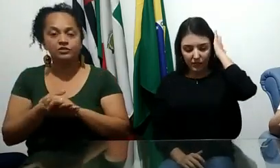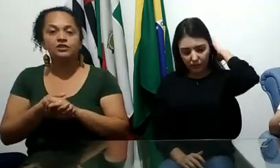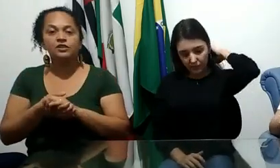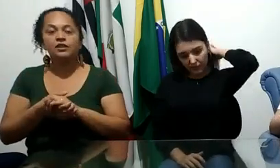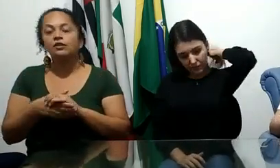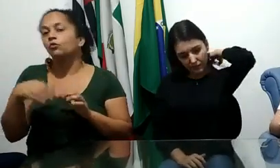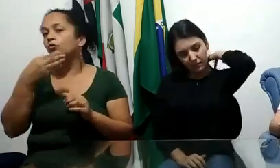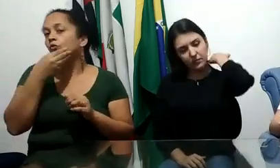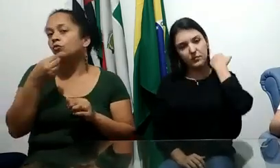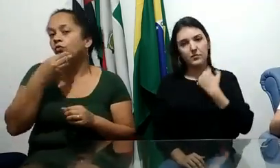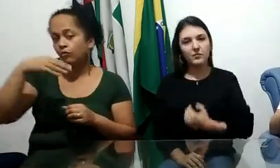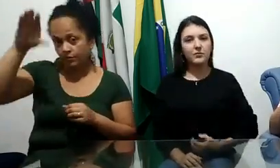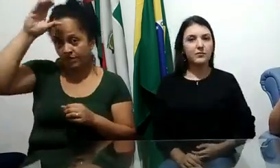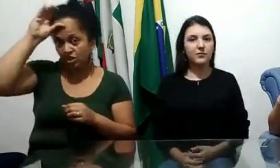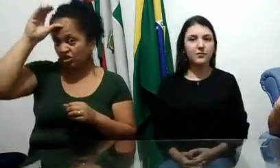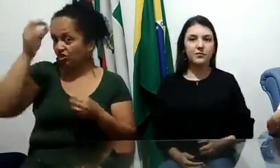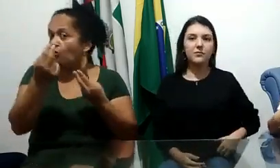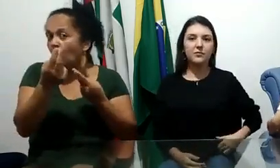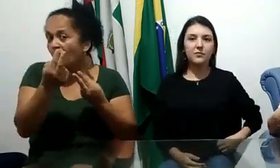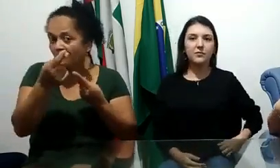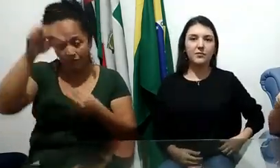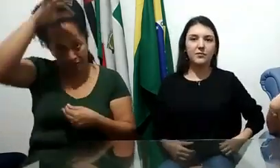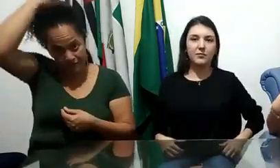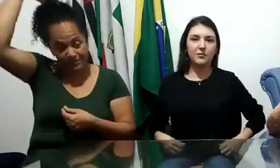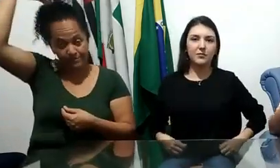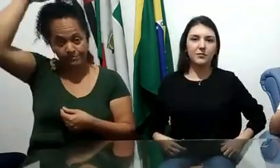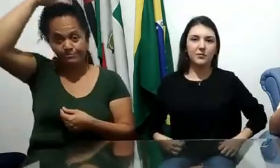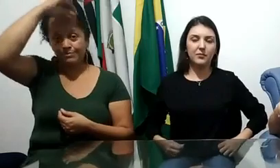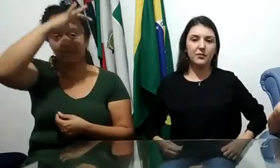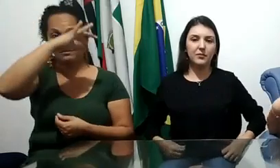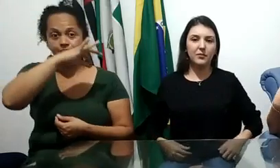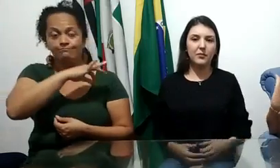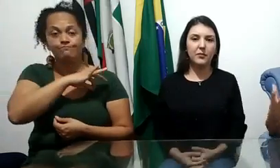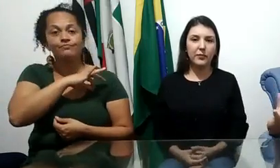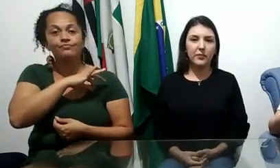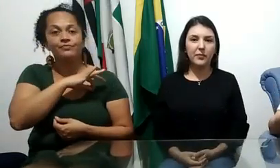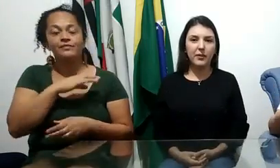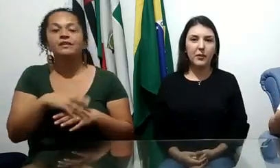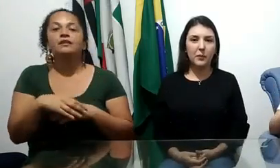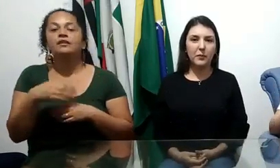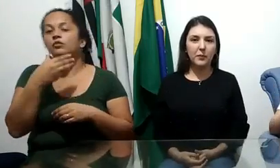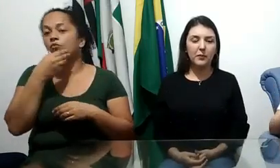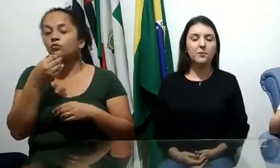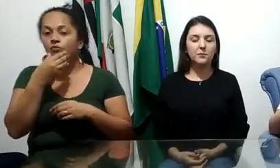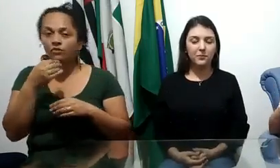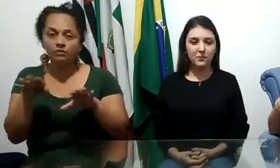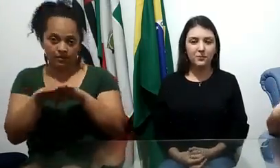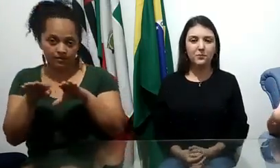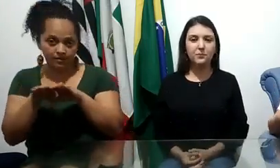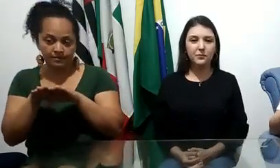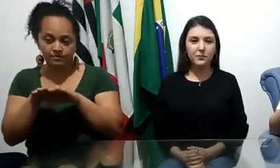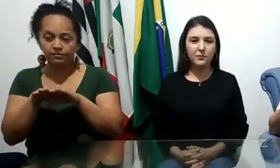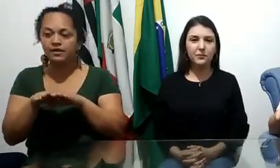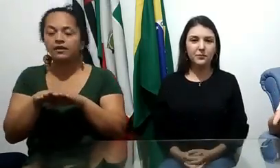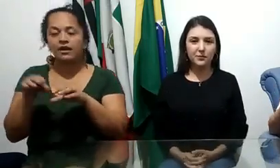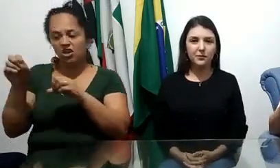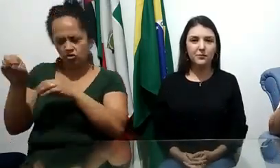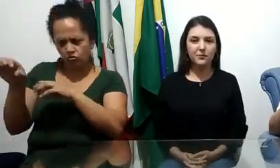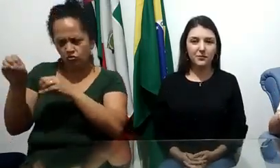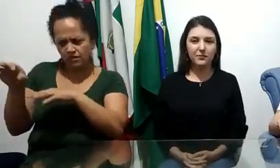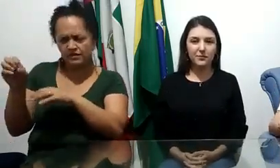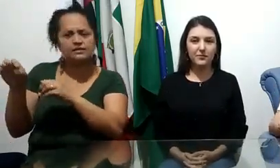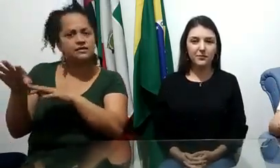Espírito Santo. Ele estava preparando uma rainha, ele estava preparando uma noiva para o rei. E hoje é o que o Espírito